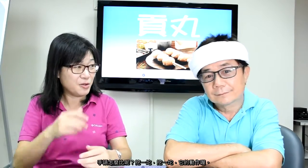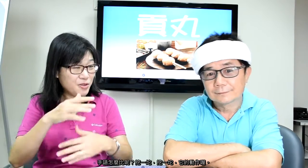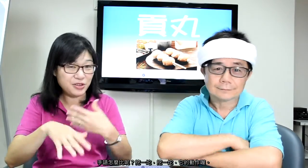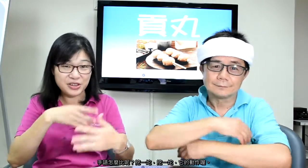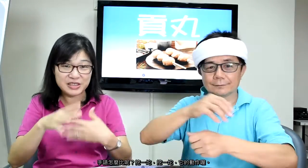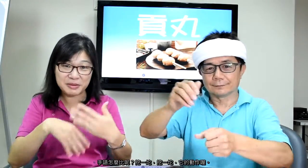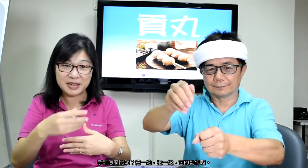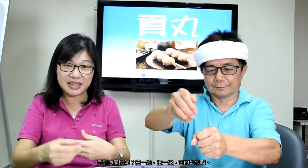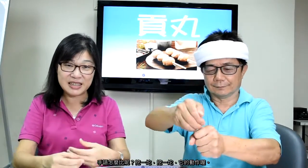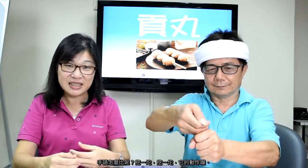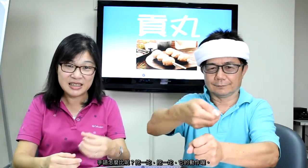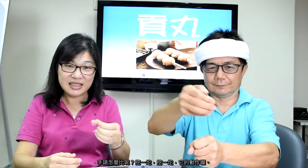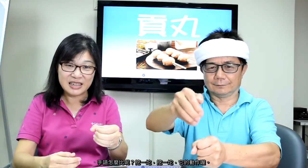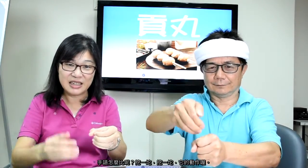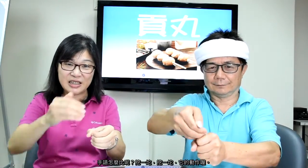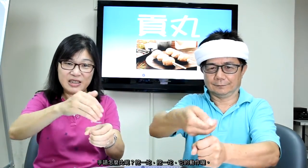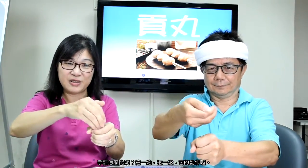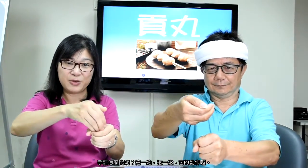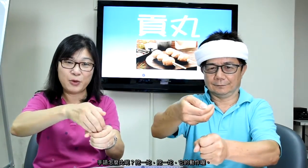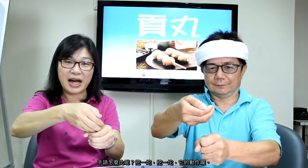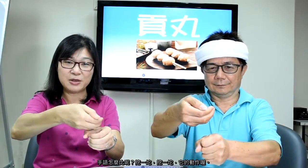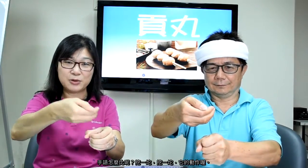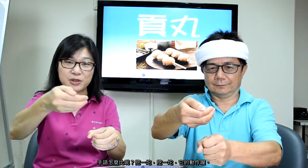手语怎么比呢？挖一坨，